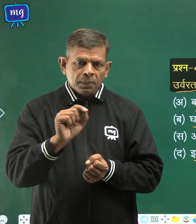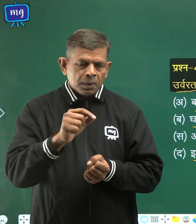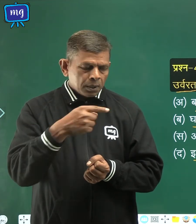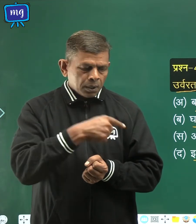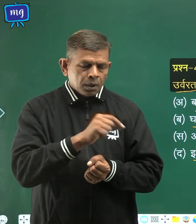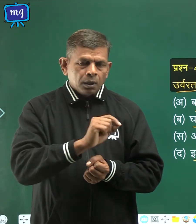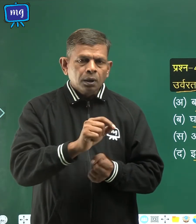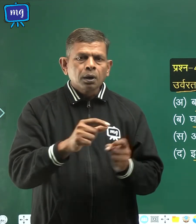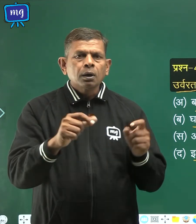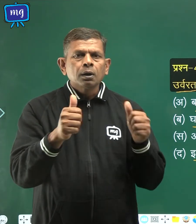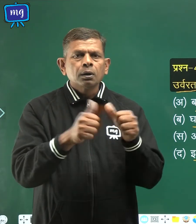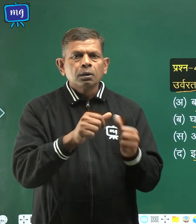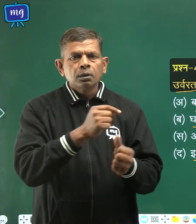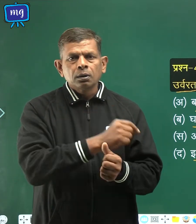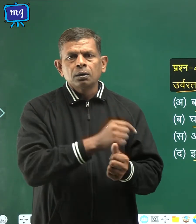अ।